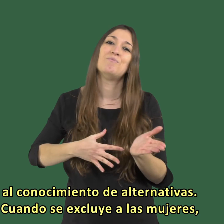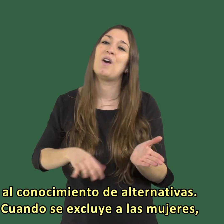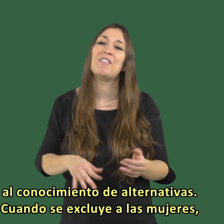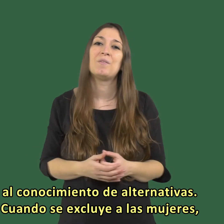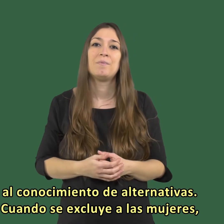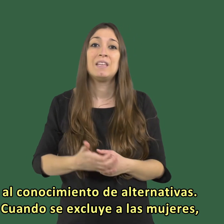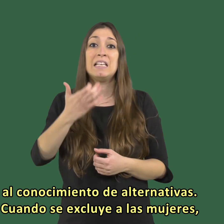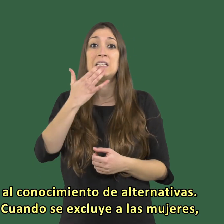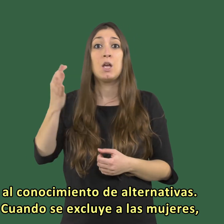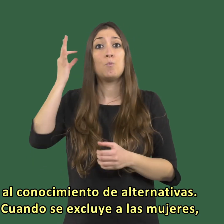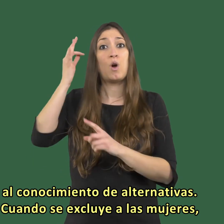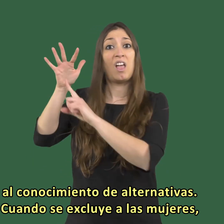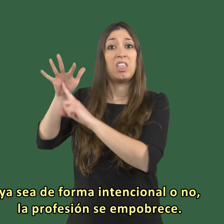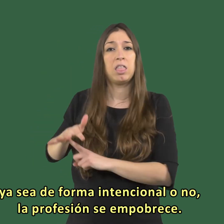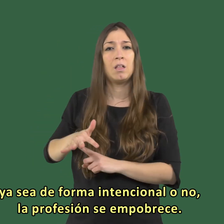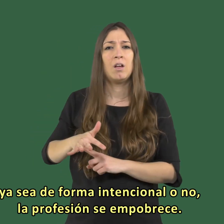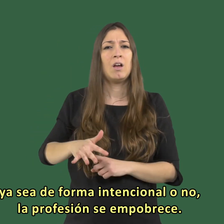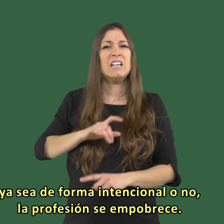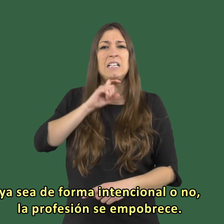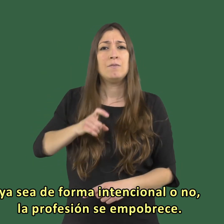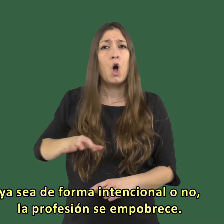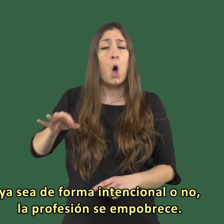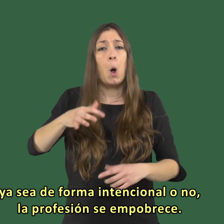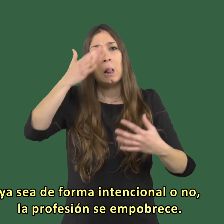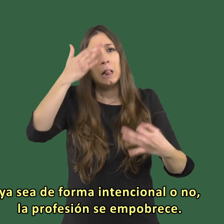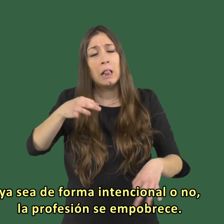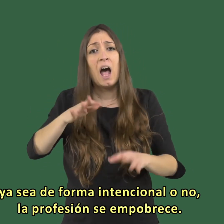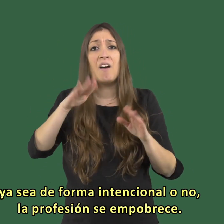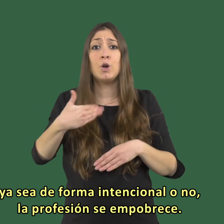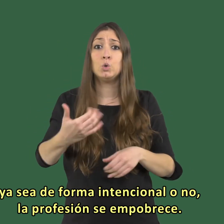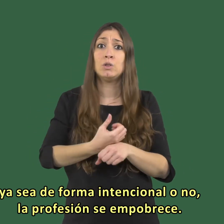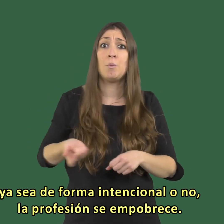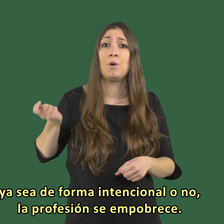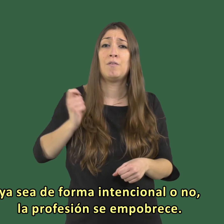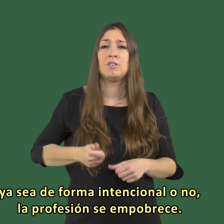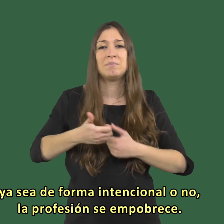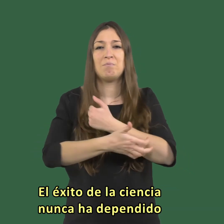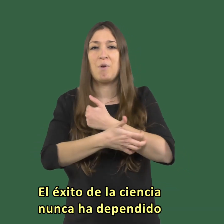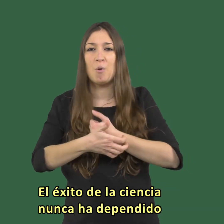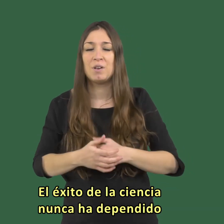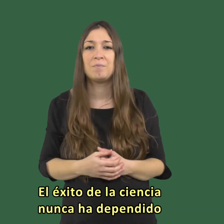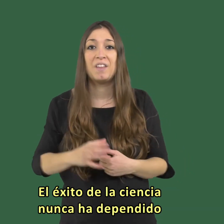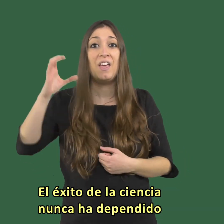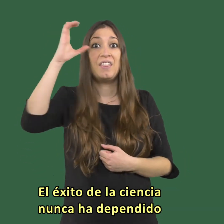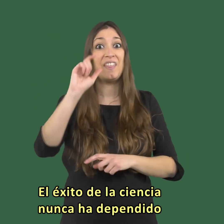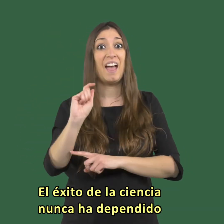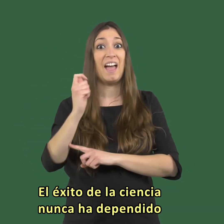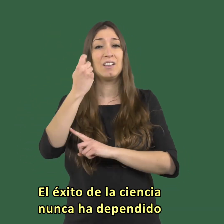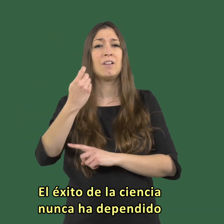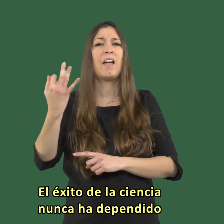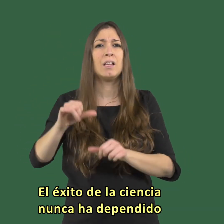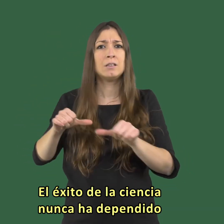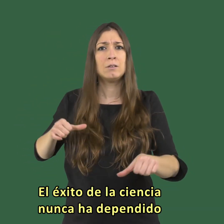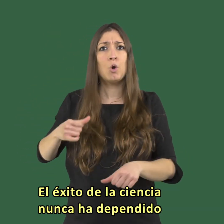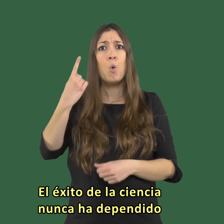alternativas. Cuando se excluye a las mujeres, ya sea de forma intencional o no, la profesión se empobrece. El éxito de la ciencia